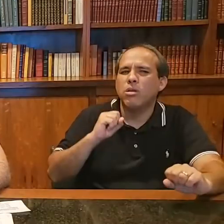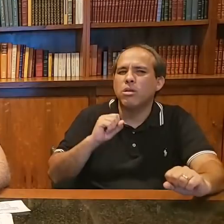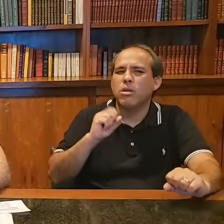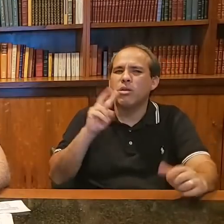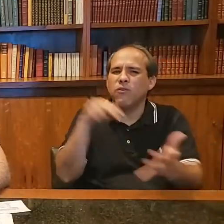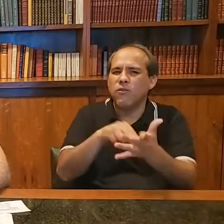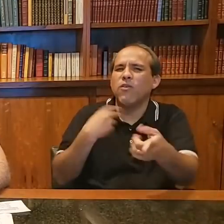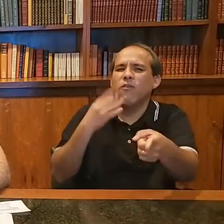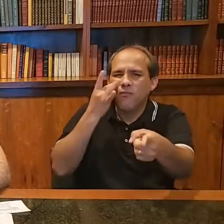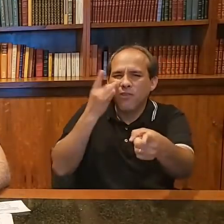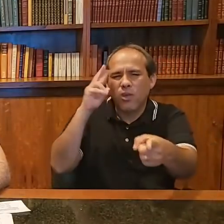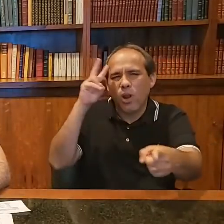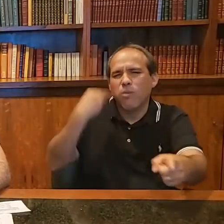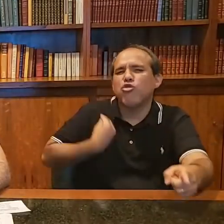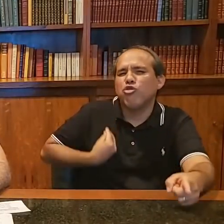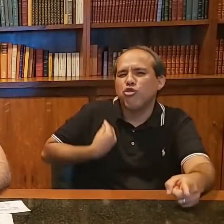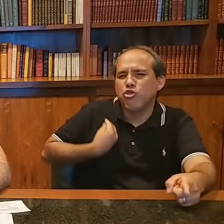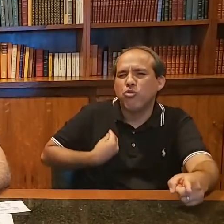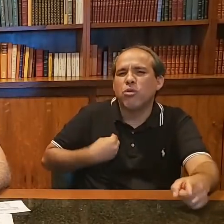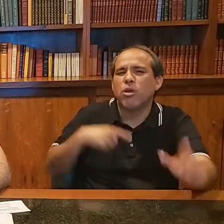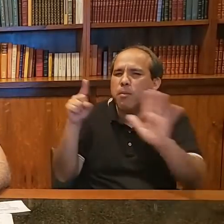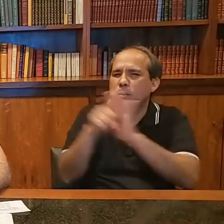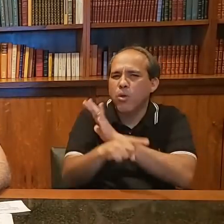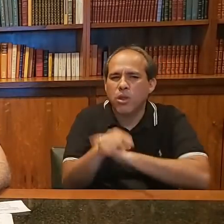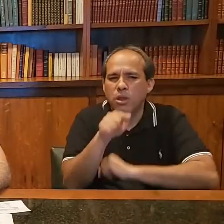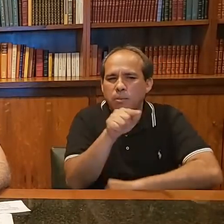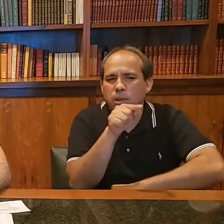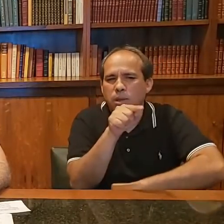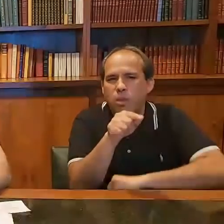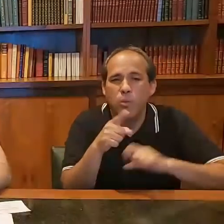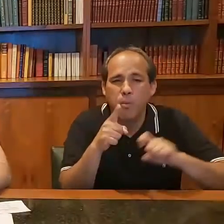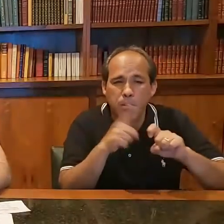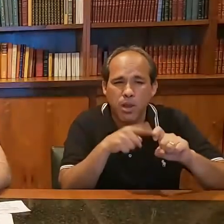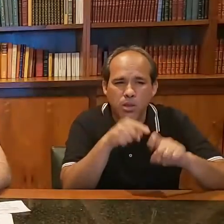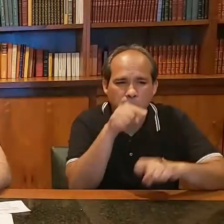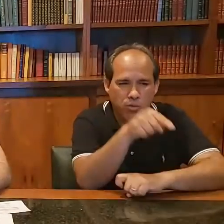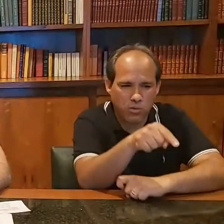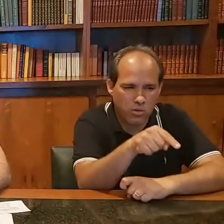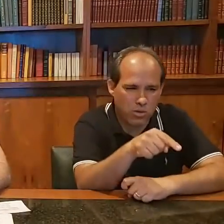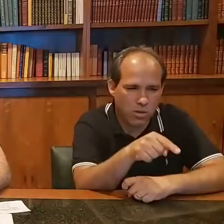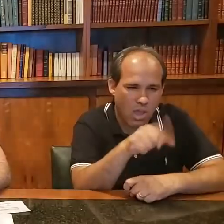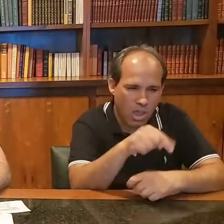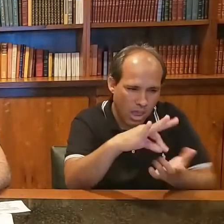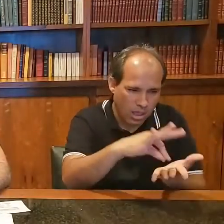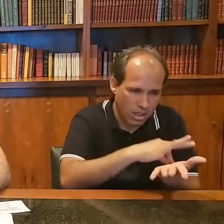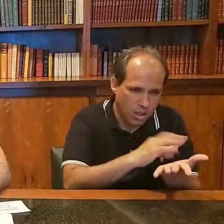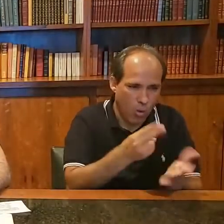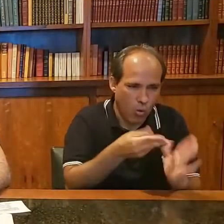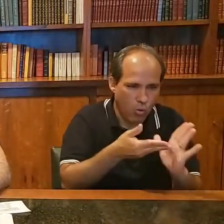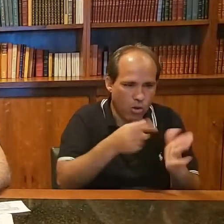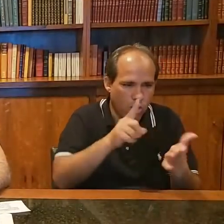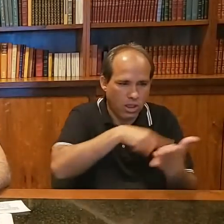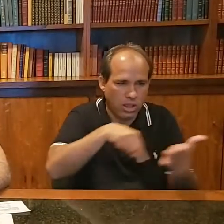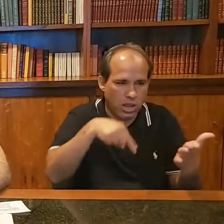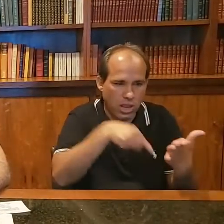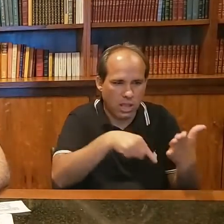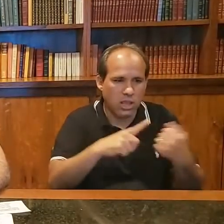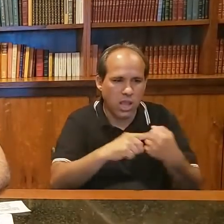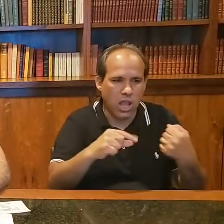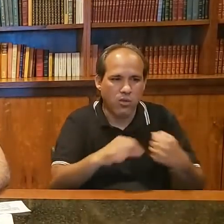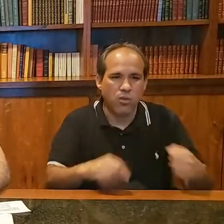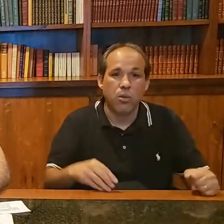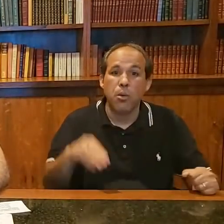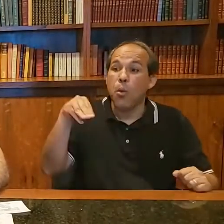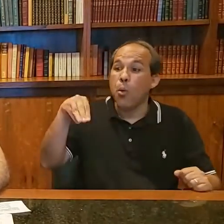estava presente. Eu perguntei para esse médico se era para sancionar ou vetar. E o